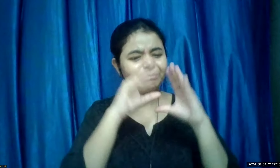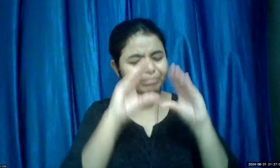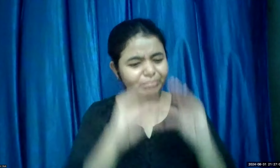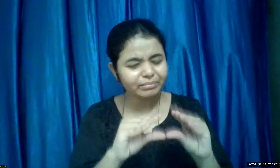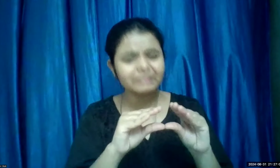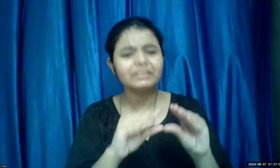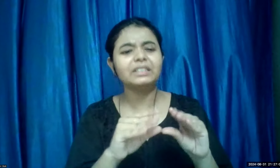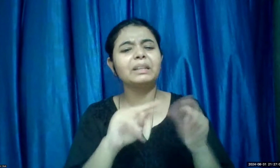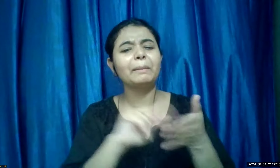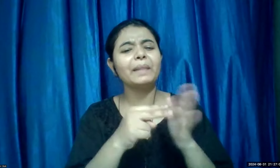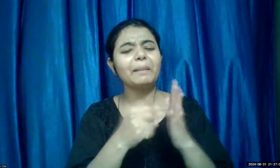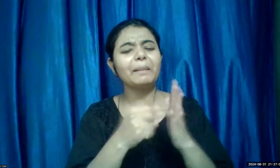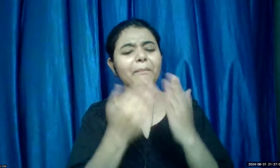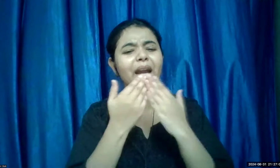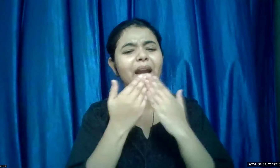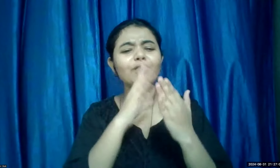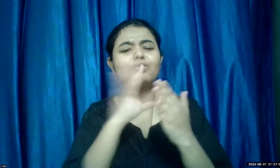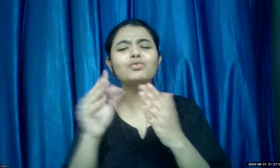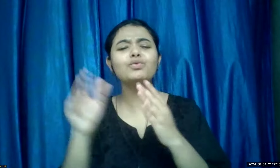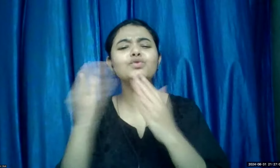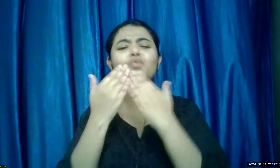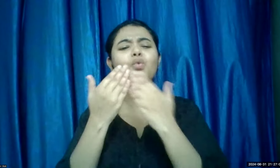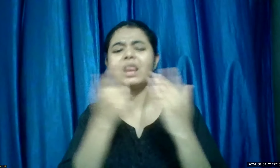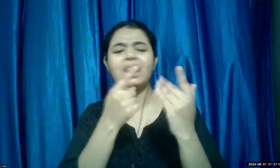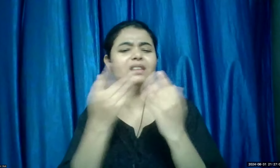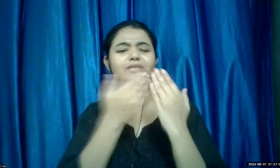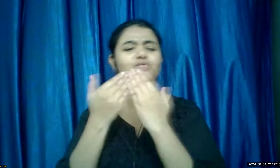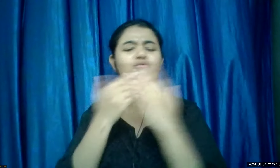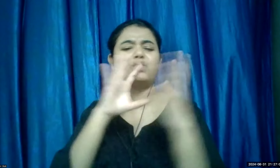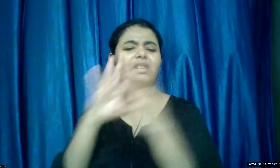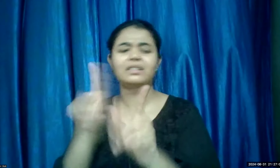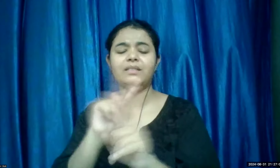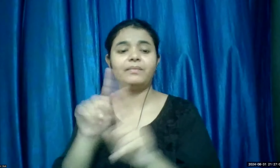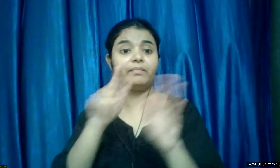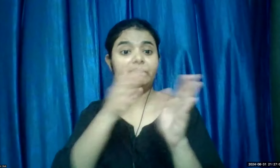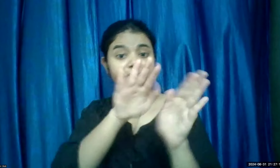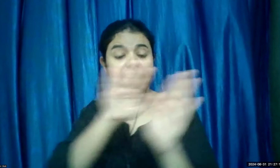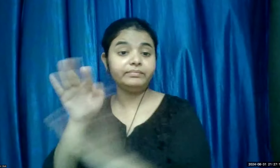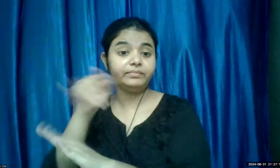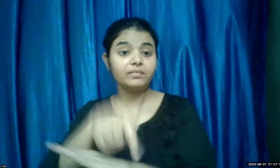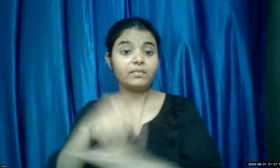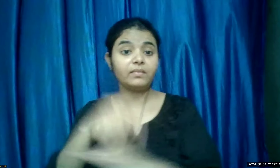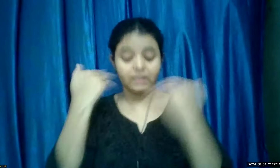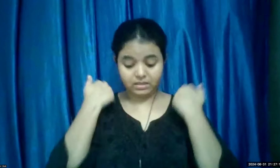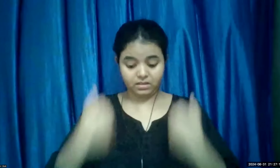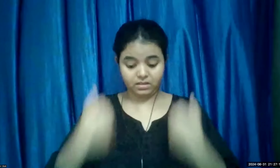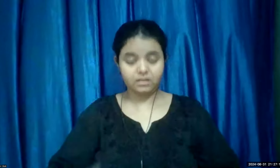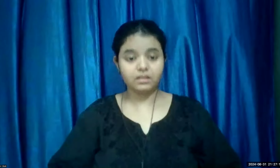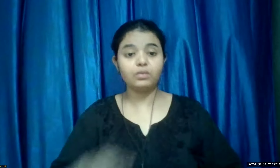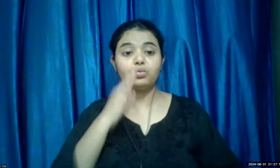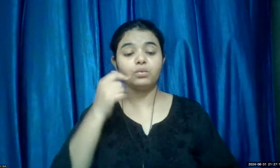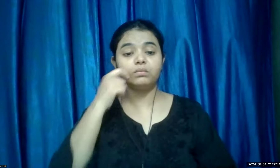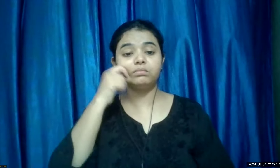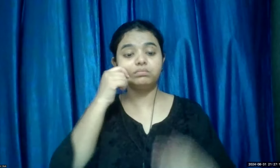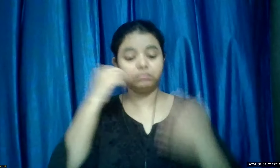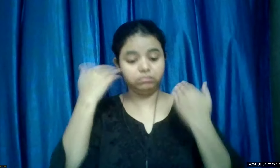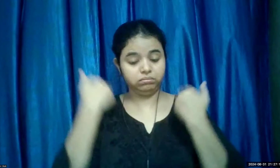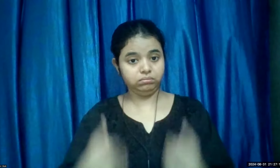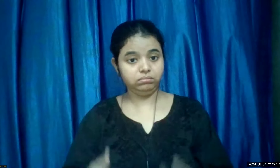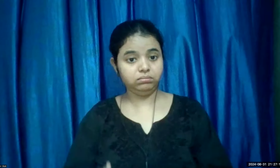भगवान उस अज्ञान की बात कर रहे हैं जिस अज्ञान में हम अपने आप को ये शरीर समझते हैं,